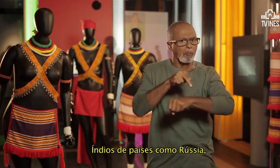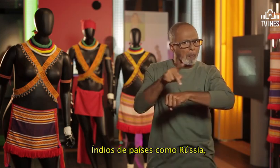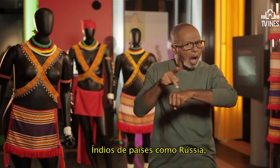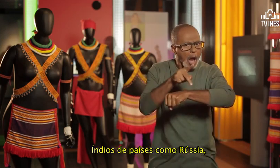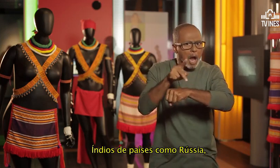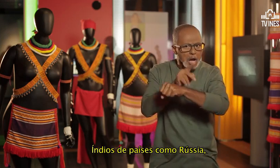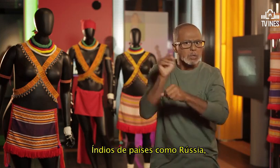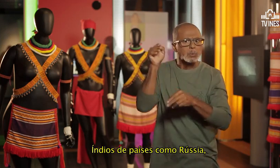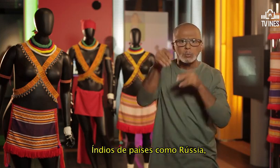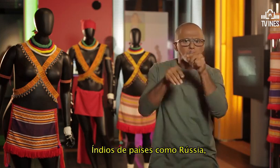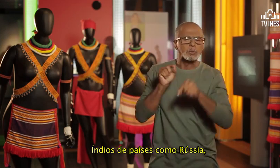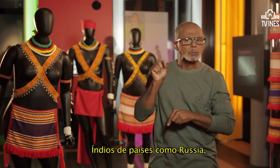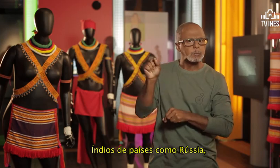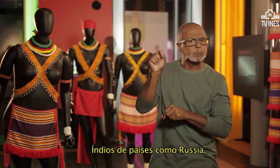Índios de países como Rússia,